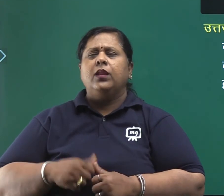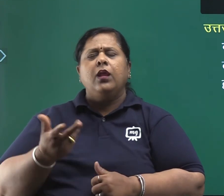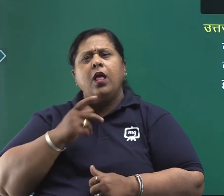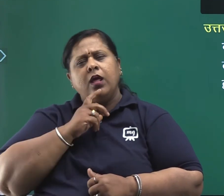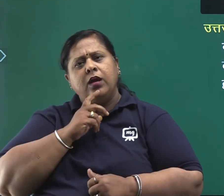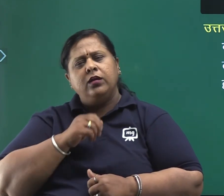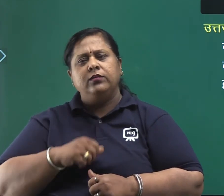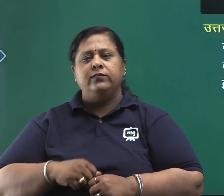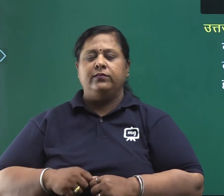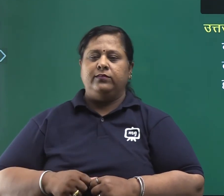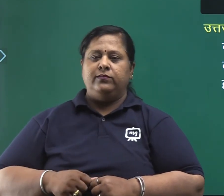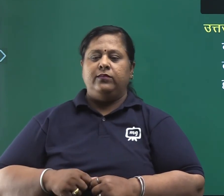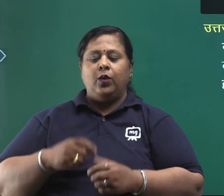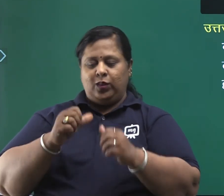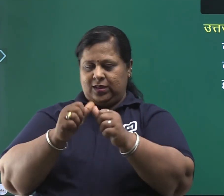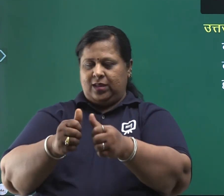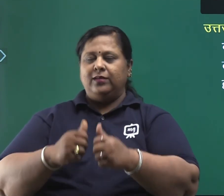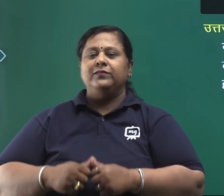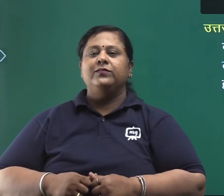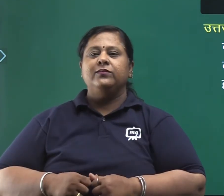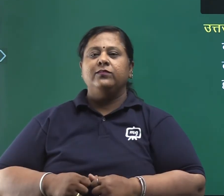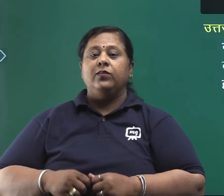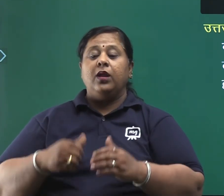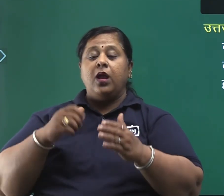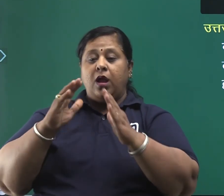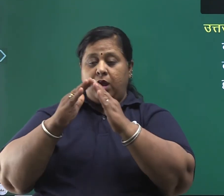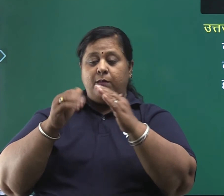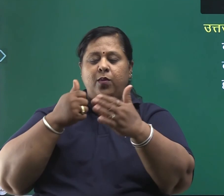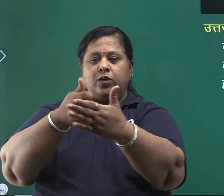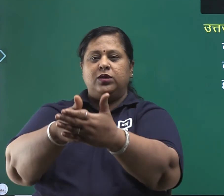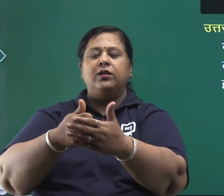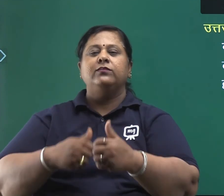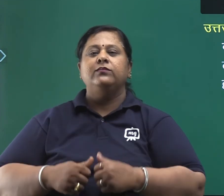क्या लगा? उत्तर है, घर पहुंचकर